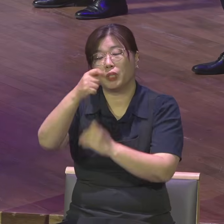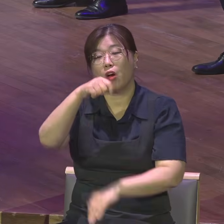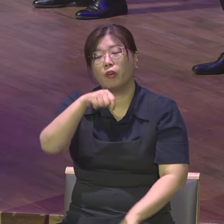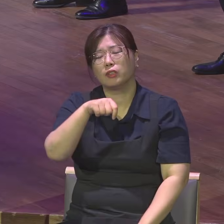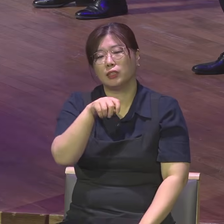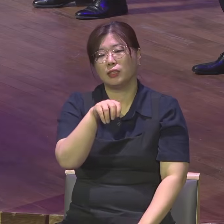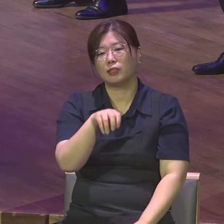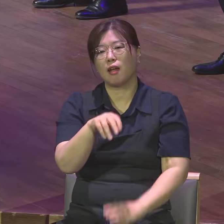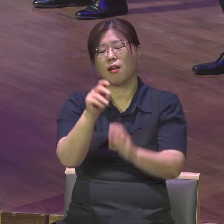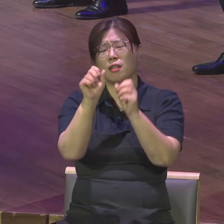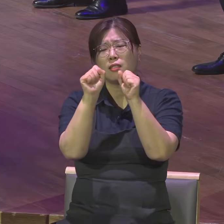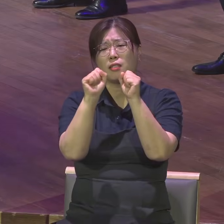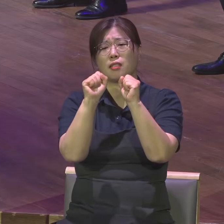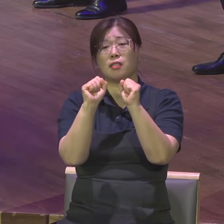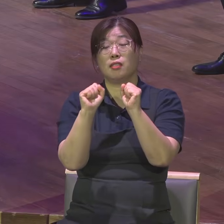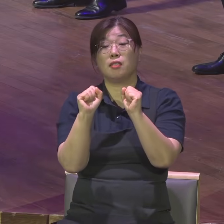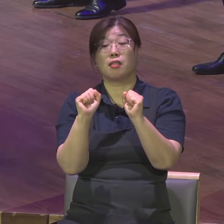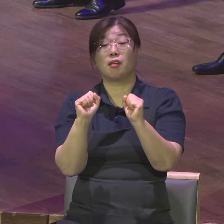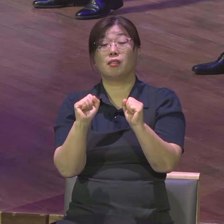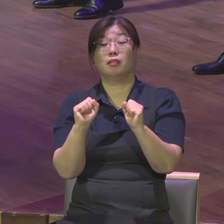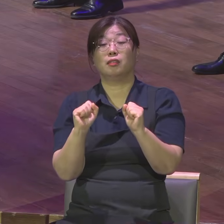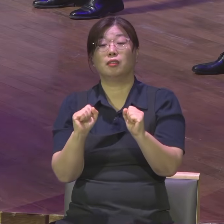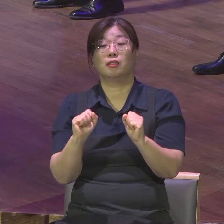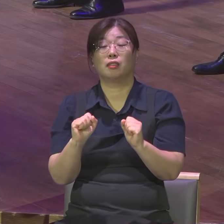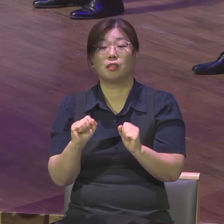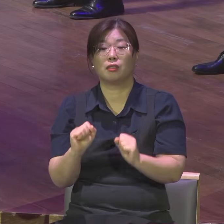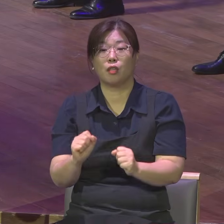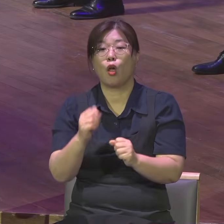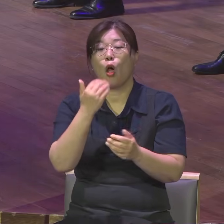주님 여기 계시기에